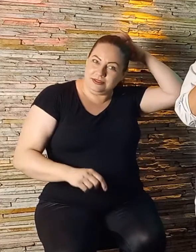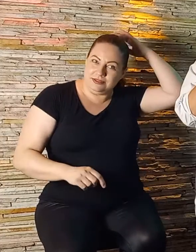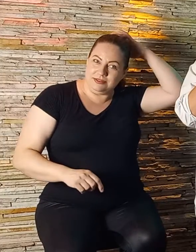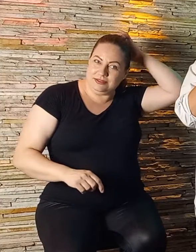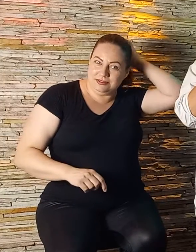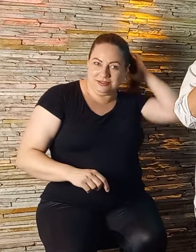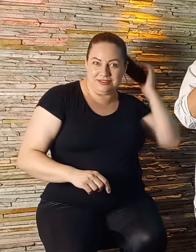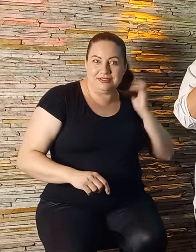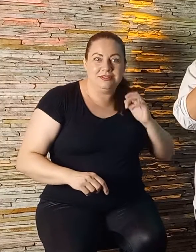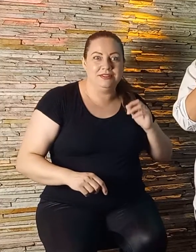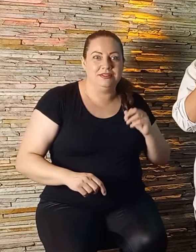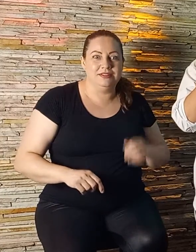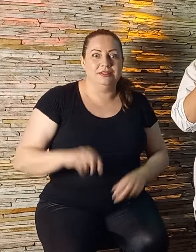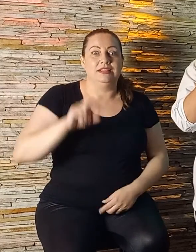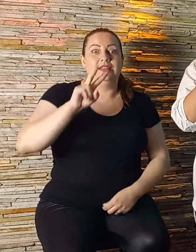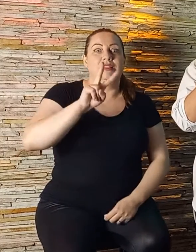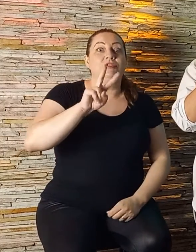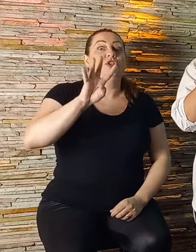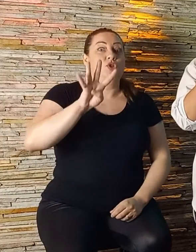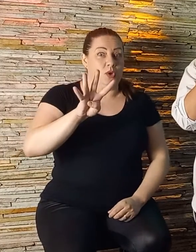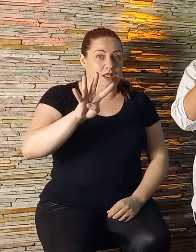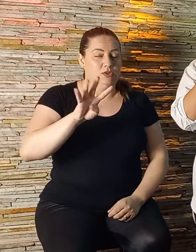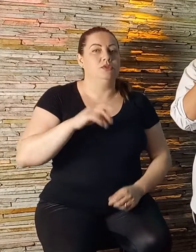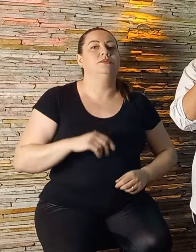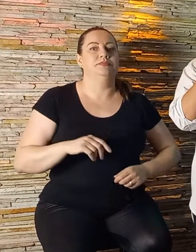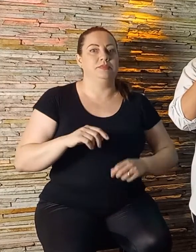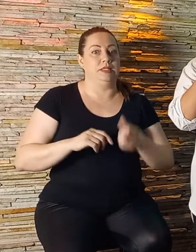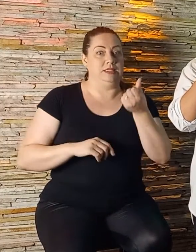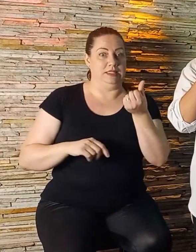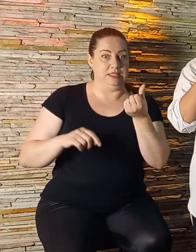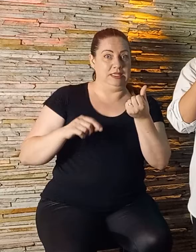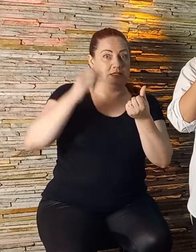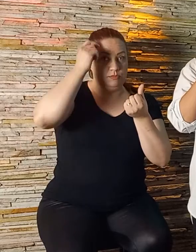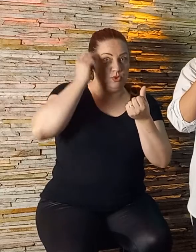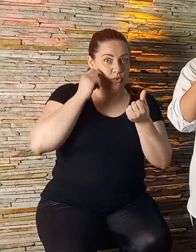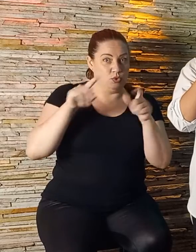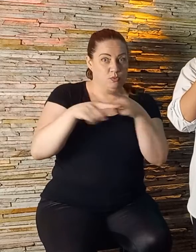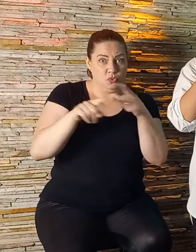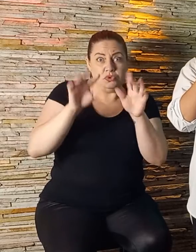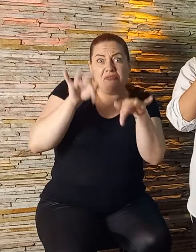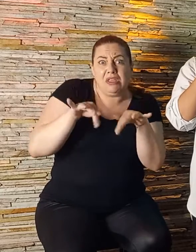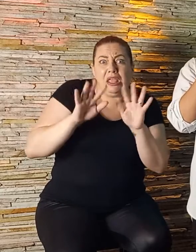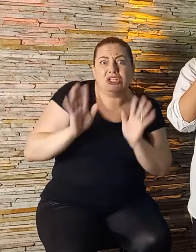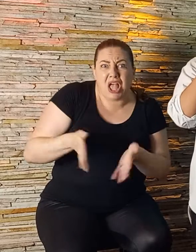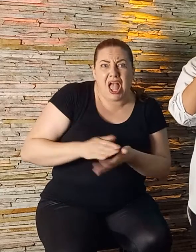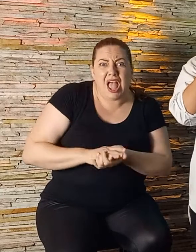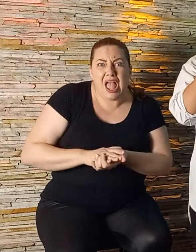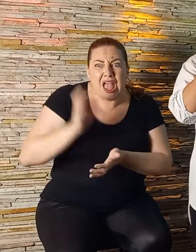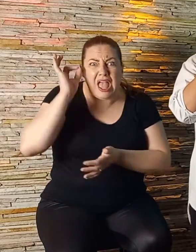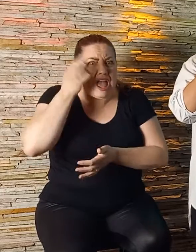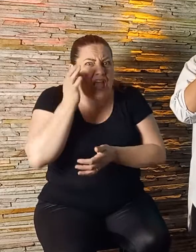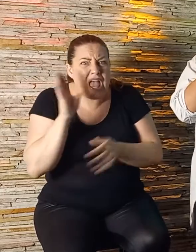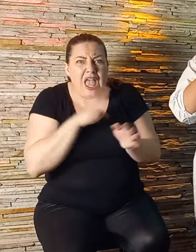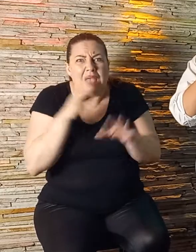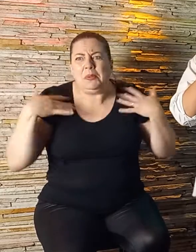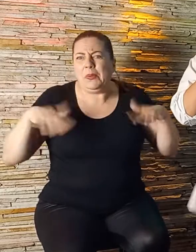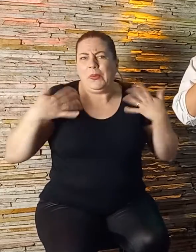dois minutos 4 minutos 24 24 eu tenho 6 minutos para cantar o Barbie time de pedir Ai que